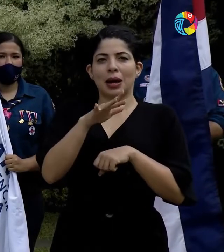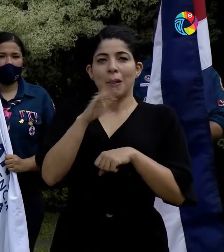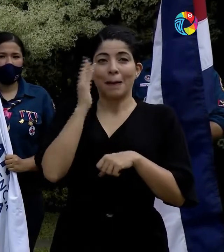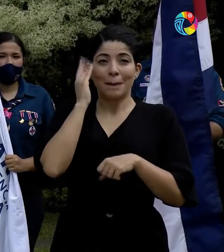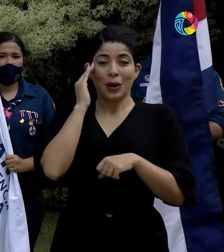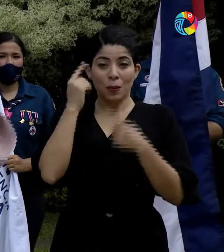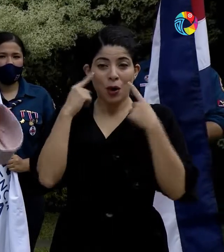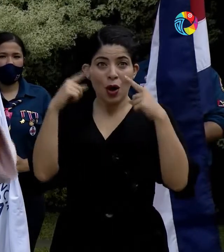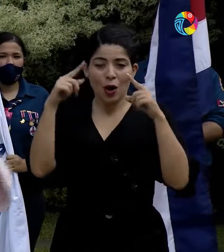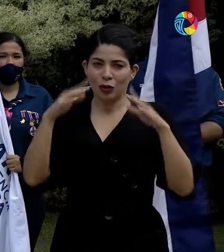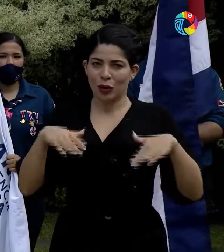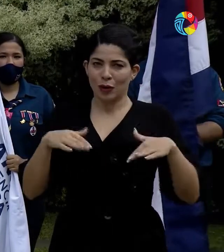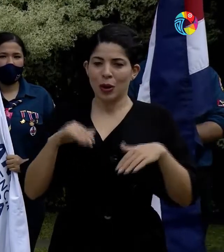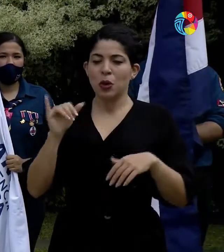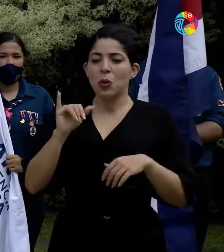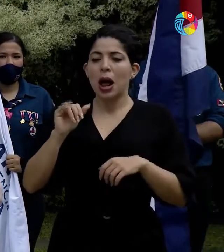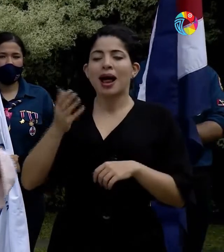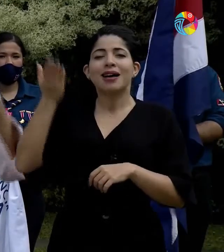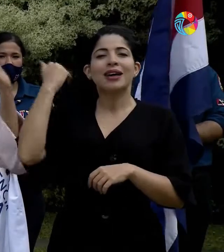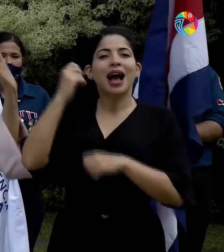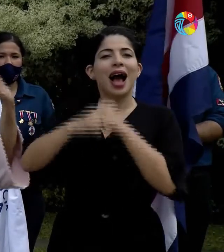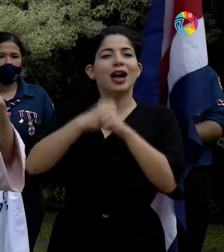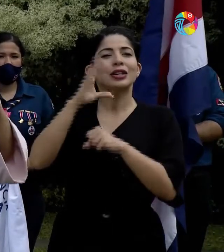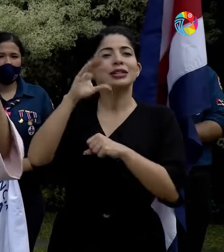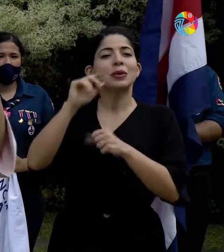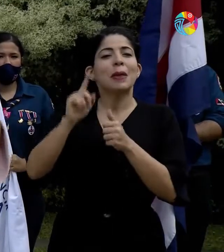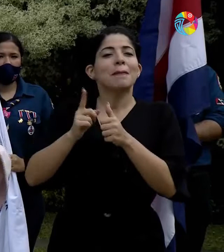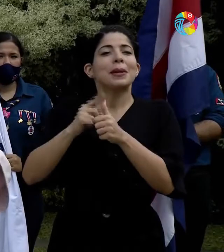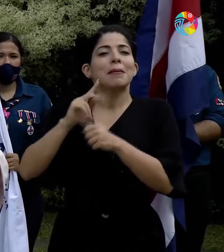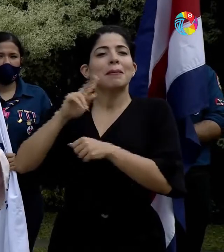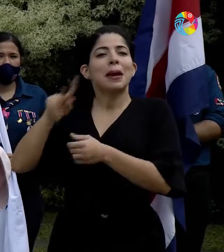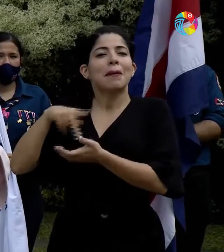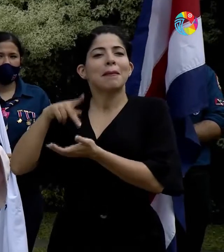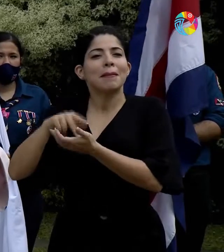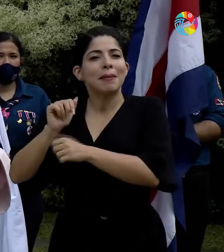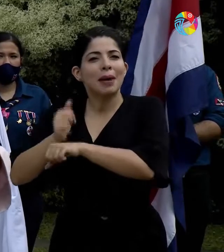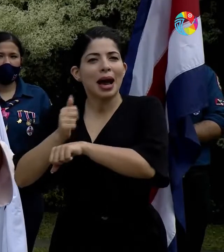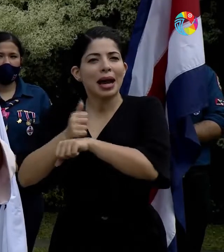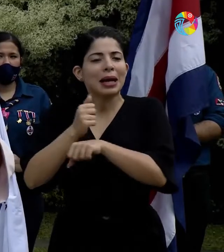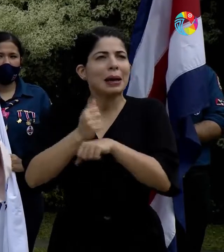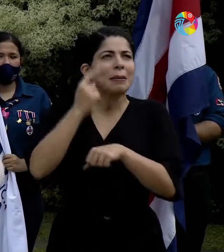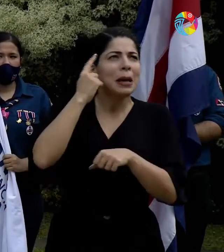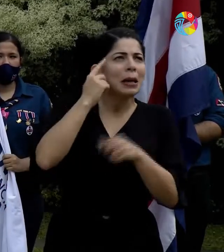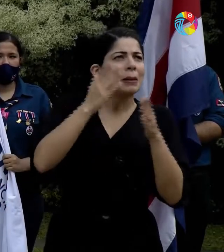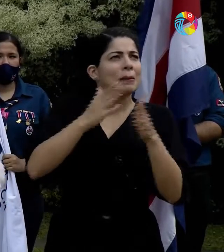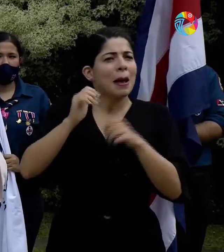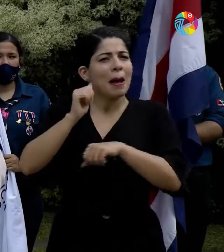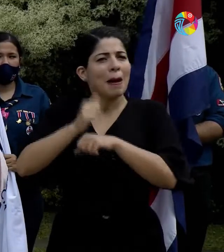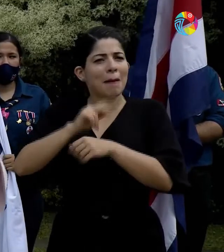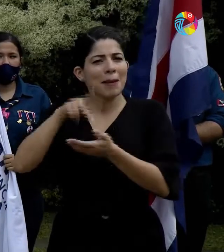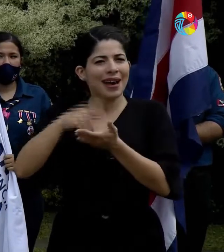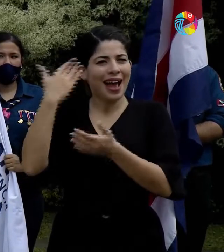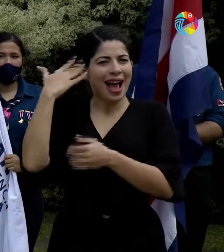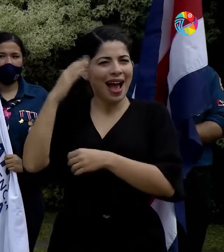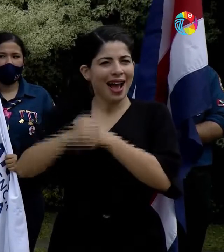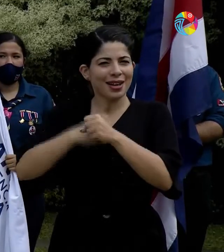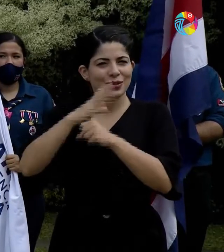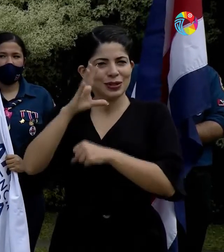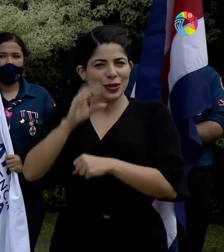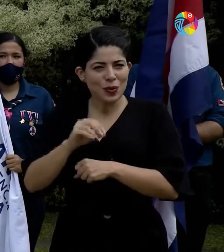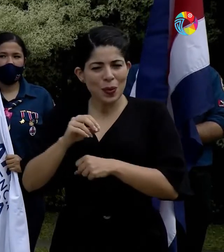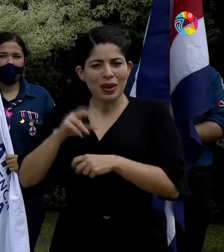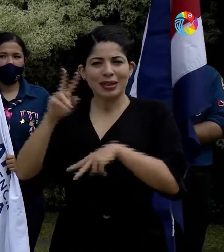preocupaciones. De los primeros parques en los 50, las menciones y la búsqueda de un sistema de parques cada vez más diverso en sus formas a